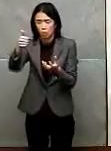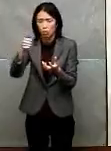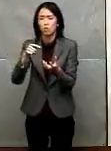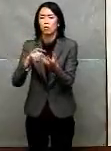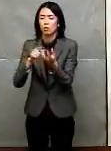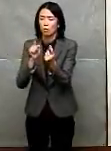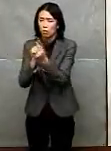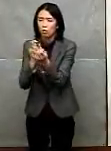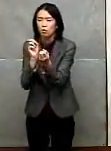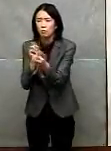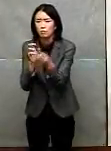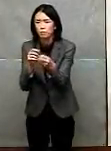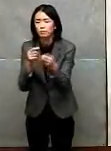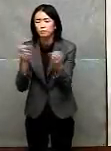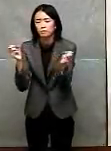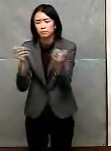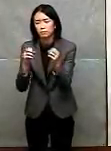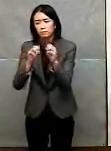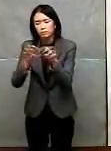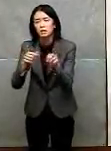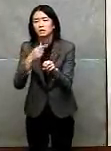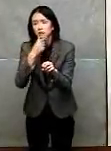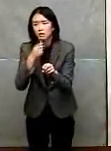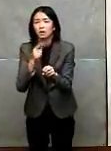し上げてやったことありましたもんですから、